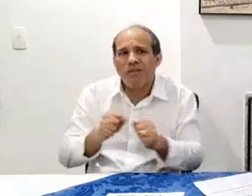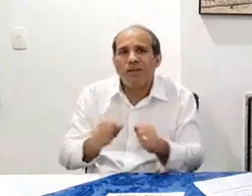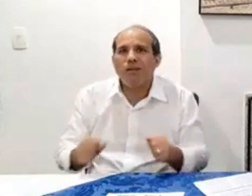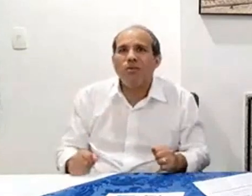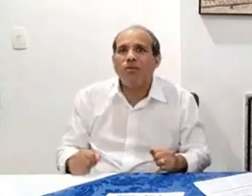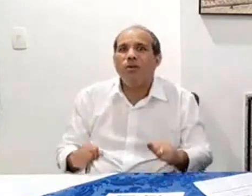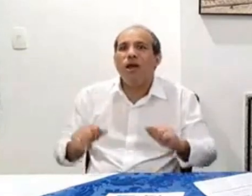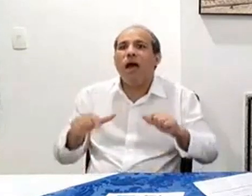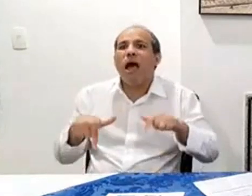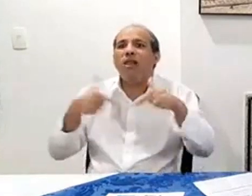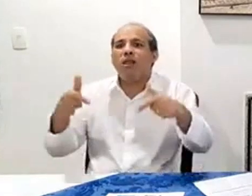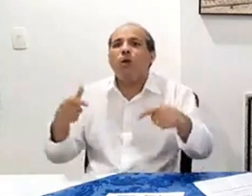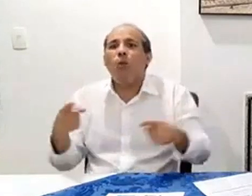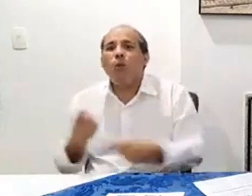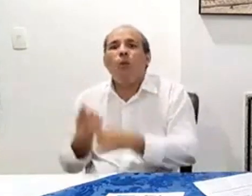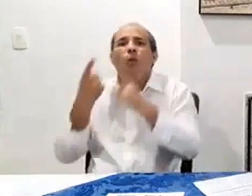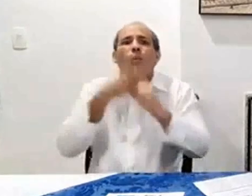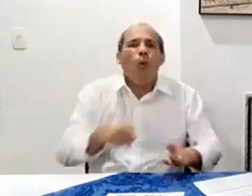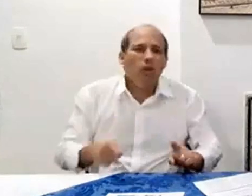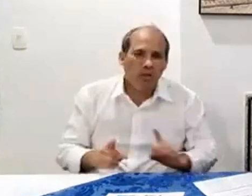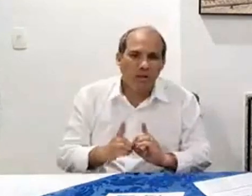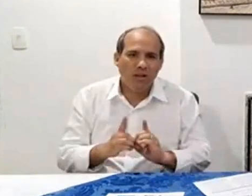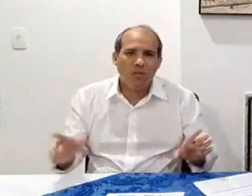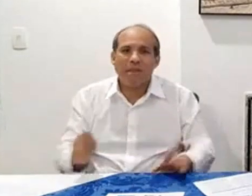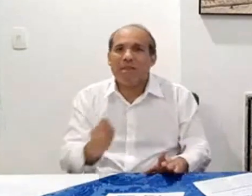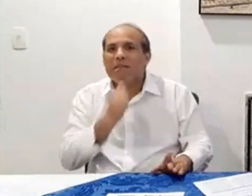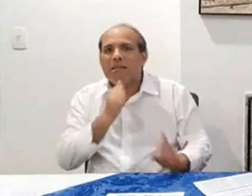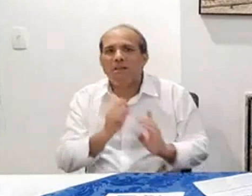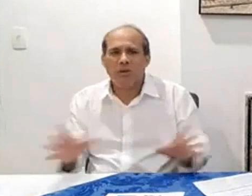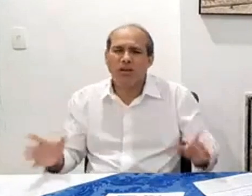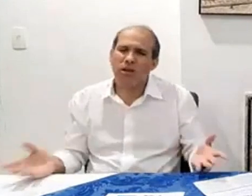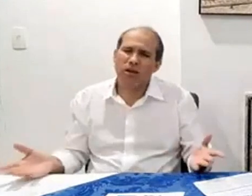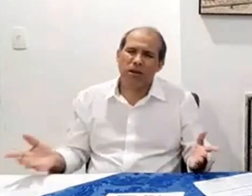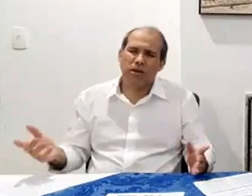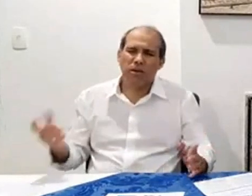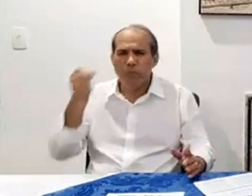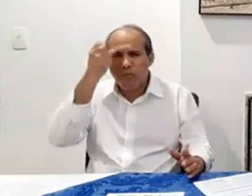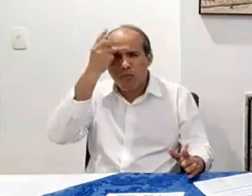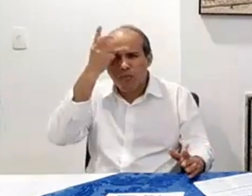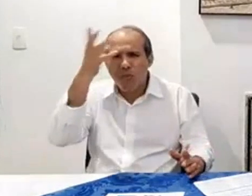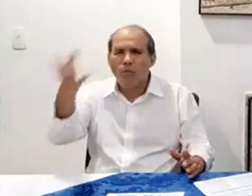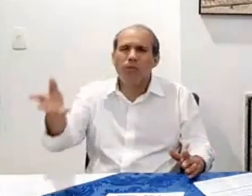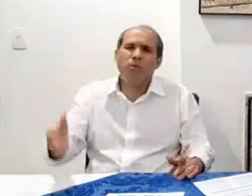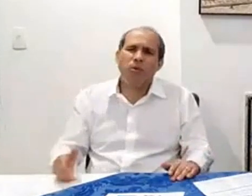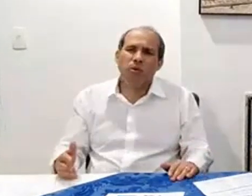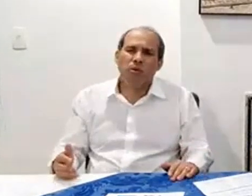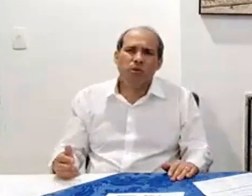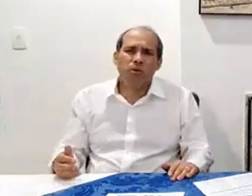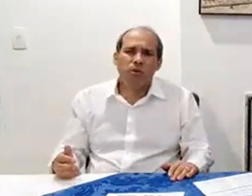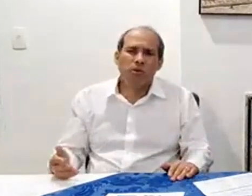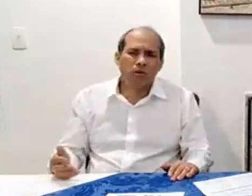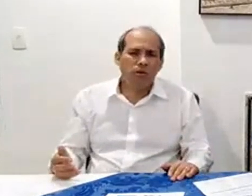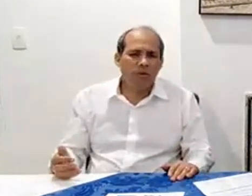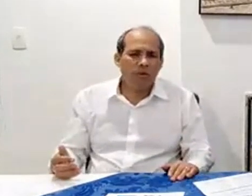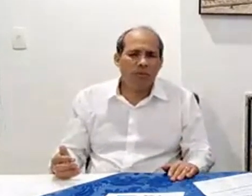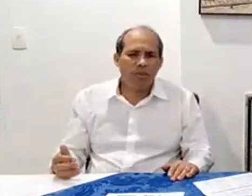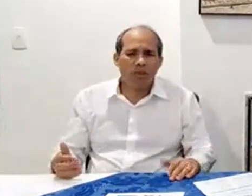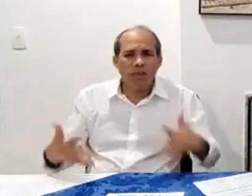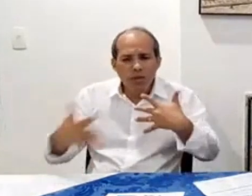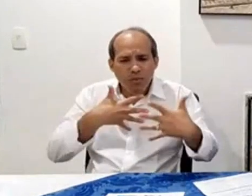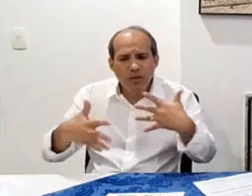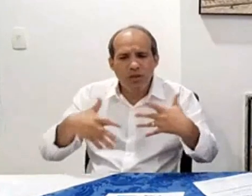incorrendo em atos antidemocráticos, pelo amor de Deus, tá certo? A transparência das eleições, uma eleições limpa,